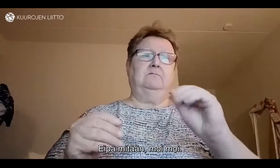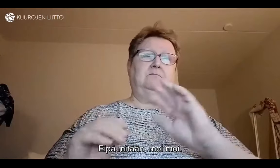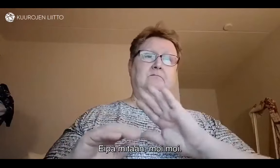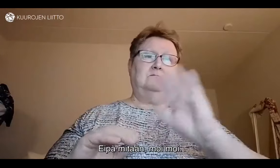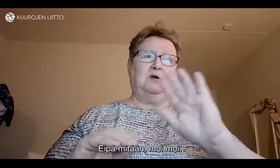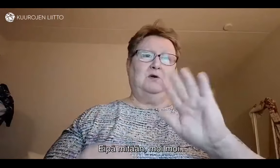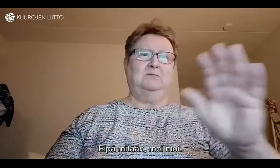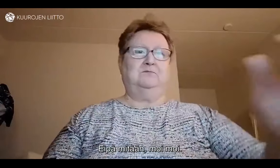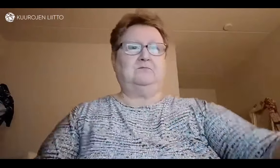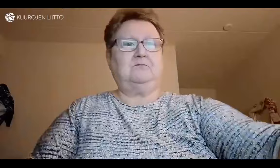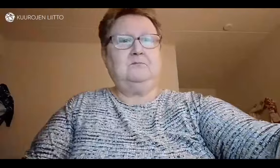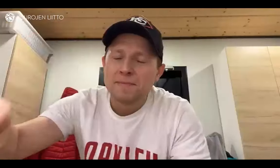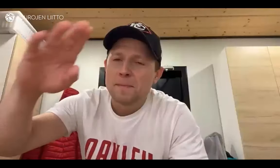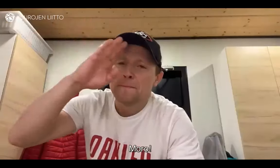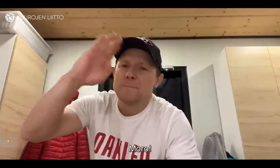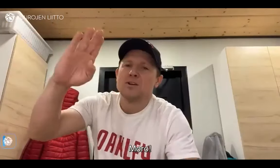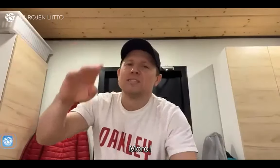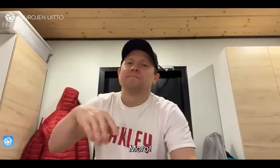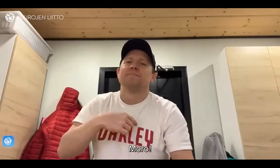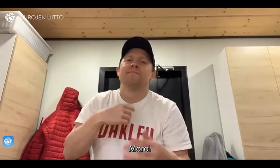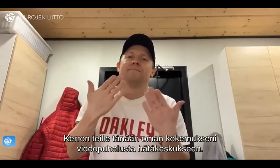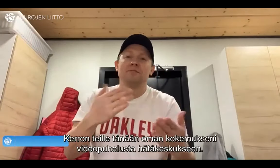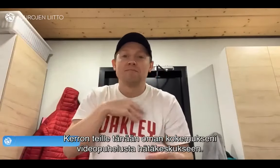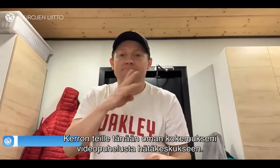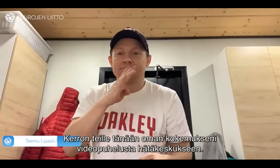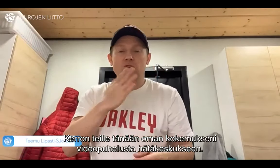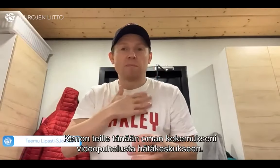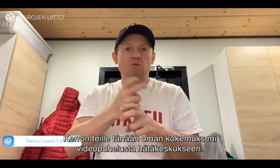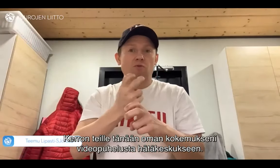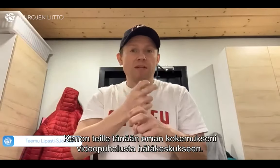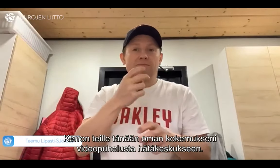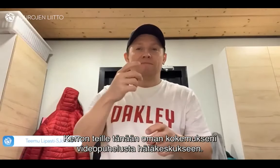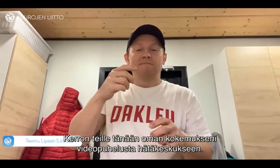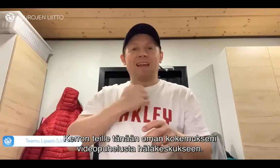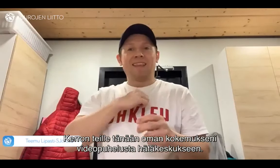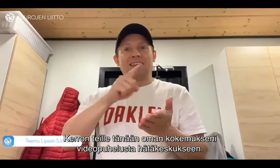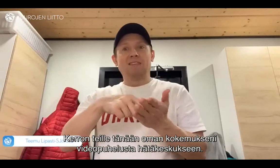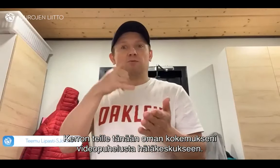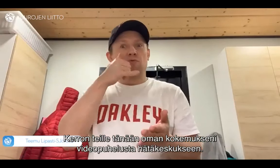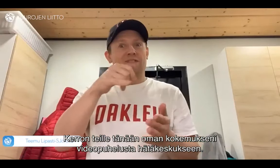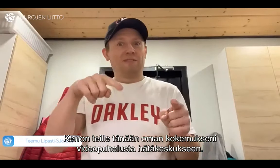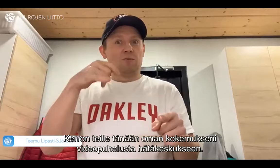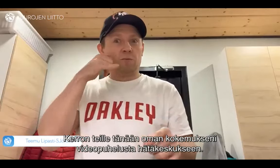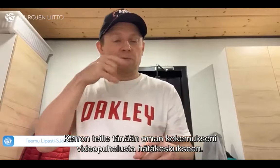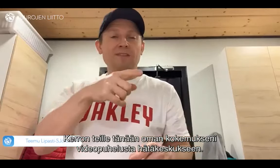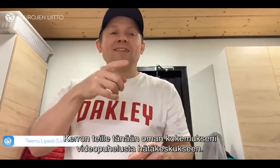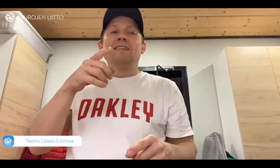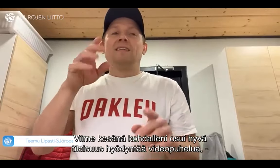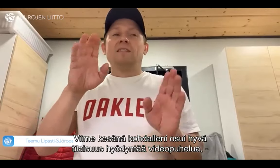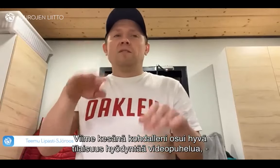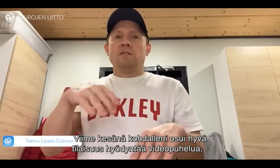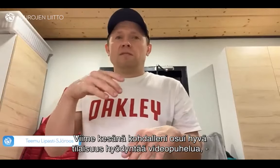Mitäs muuta vielä? Eipä mitään. Moi moi! Moro! Kerron teille tänään oman